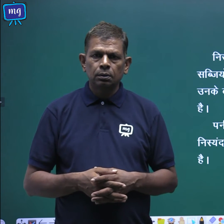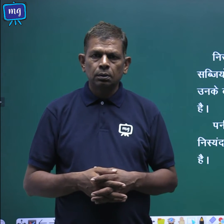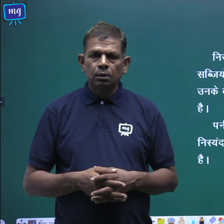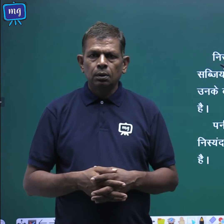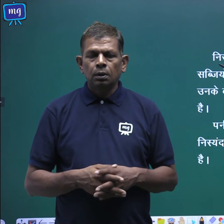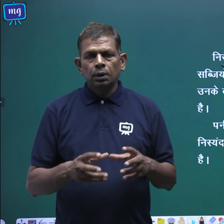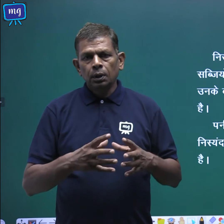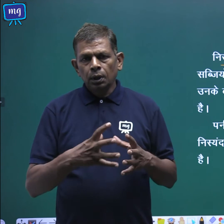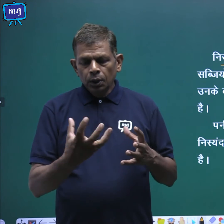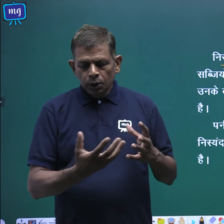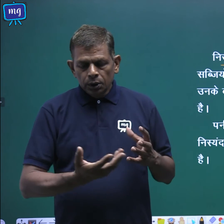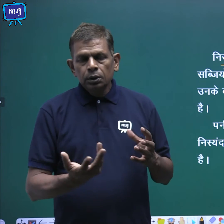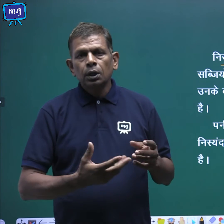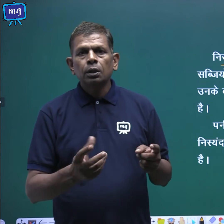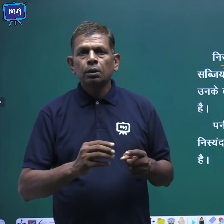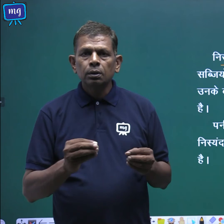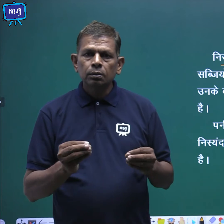निस्यंदन विधि द्वारा